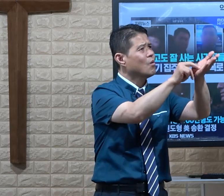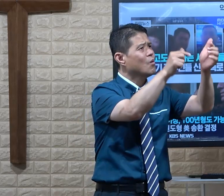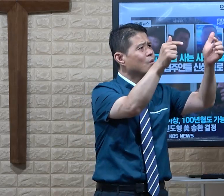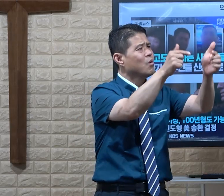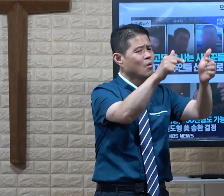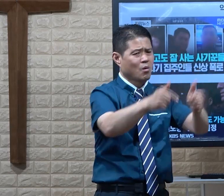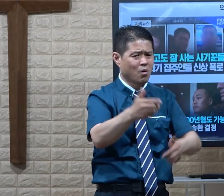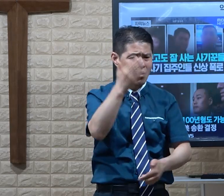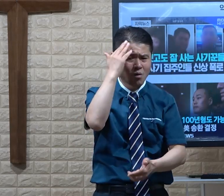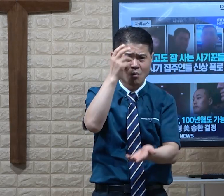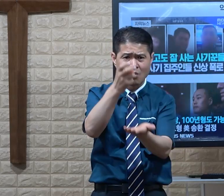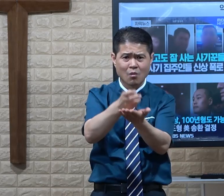한국에서